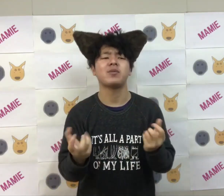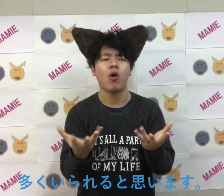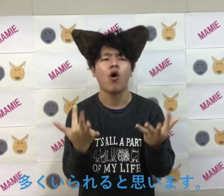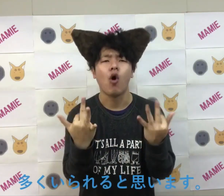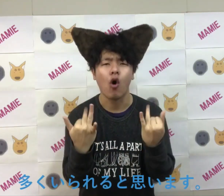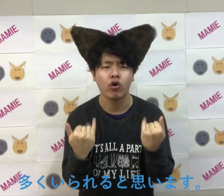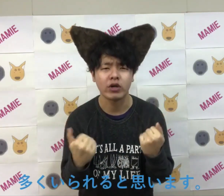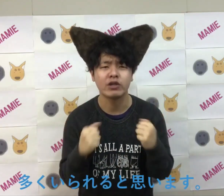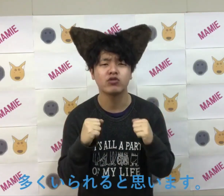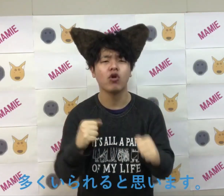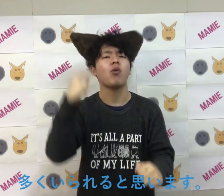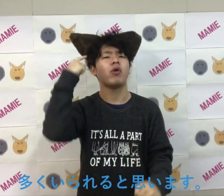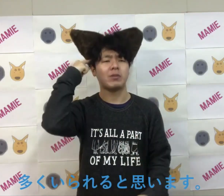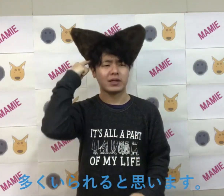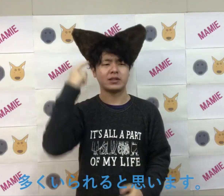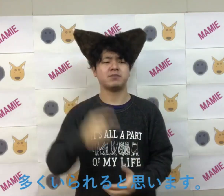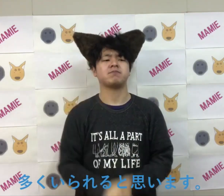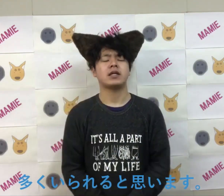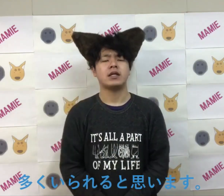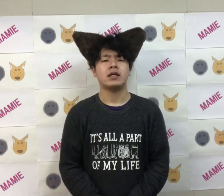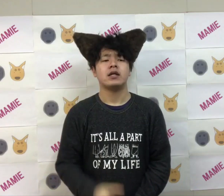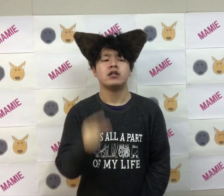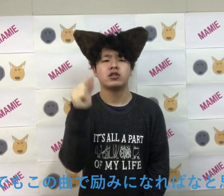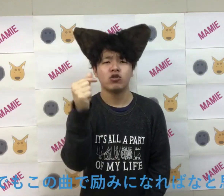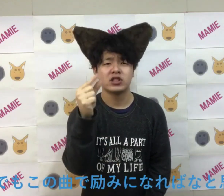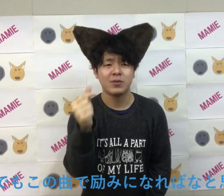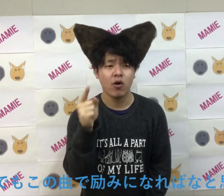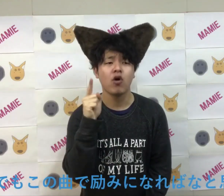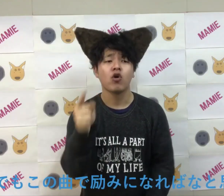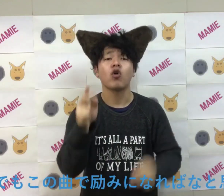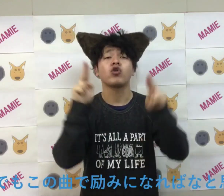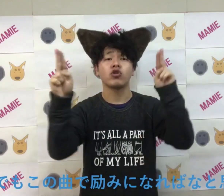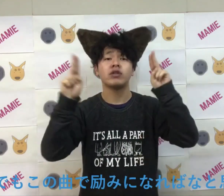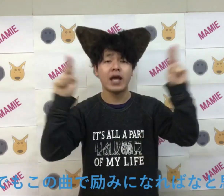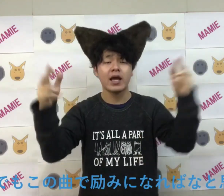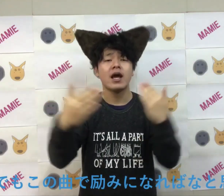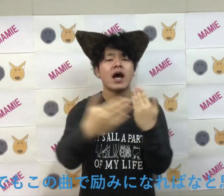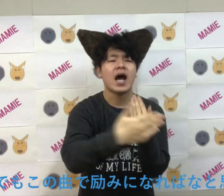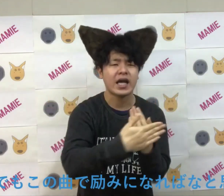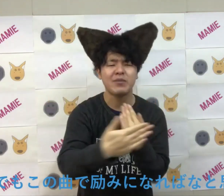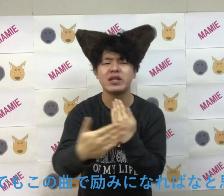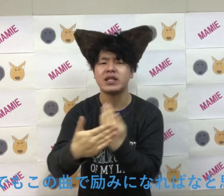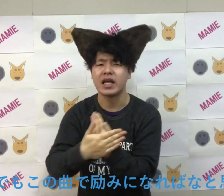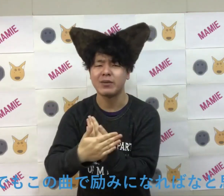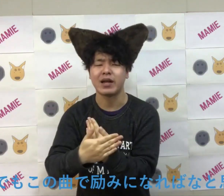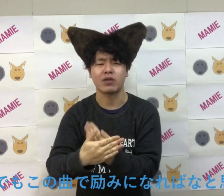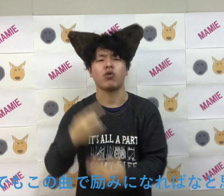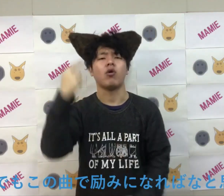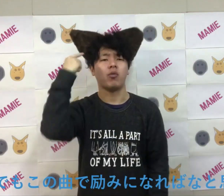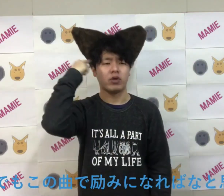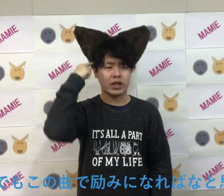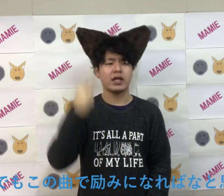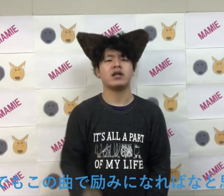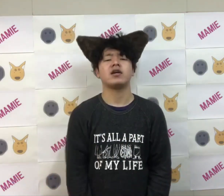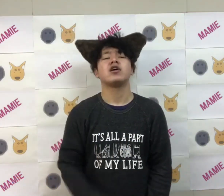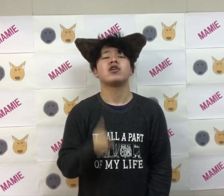も多くいると思います。少しでもこの曲で励みになればなと思い、